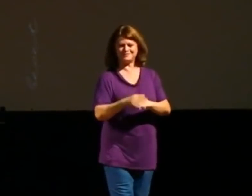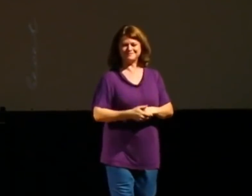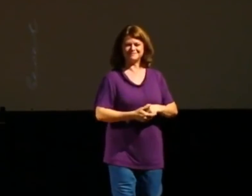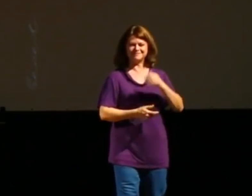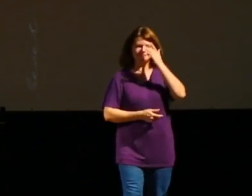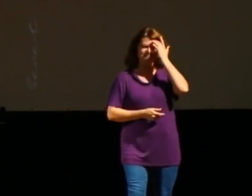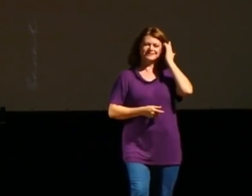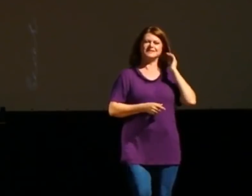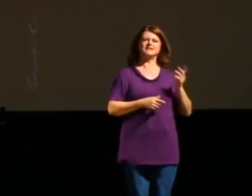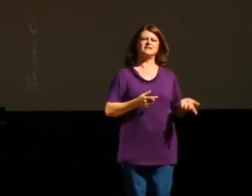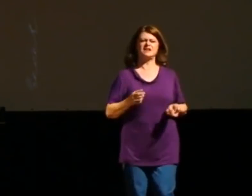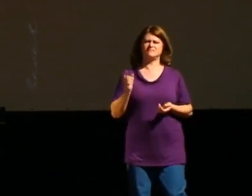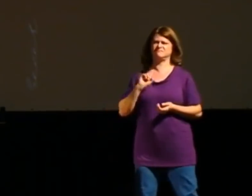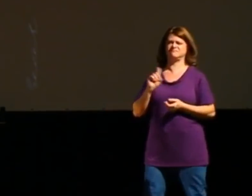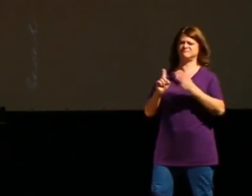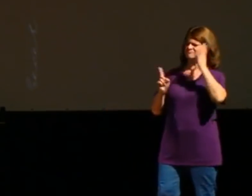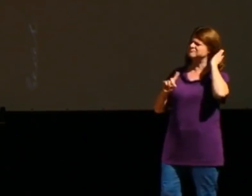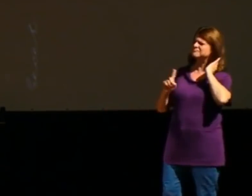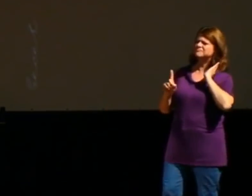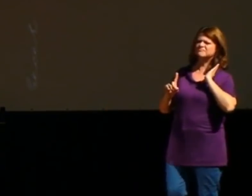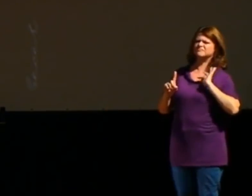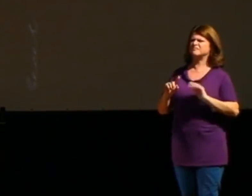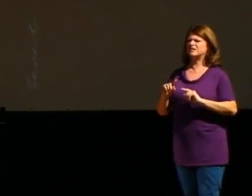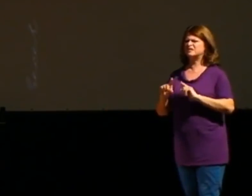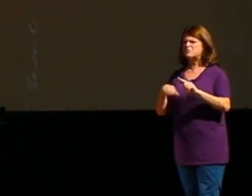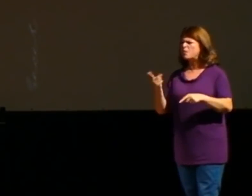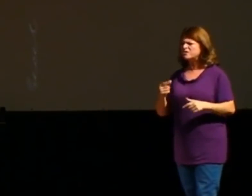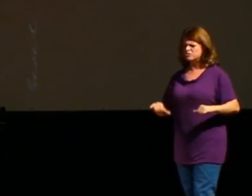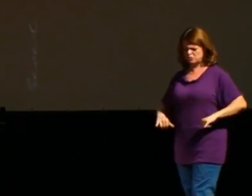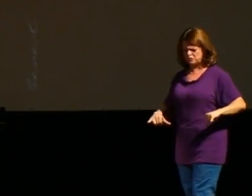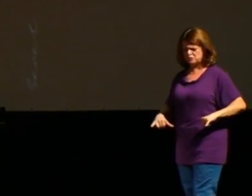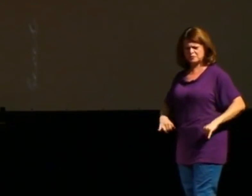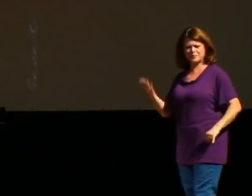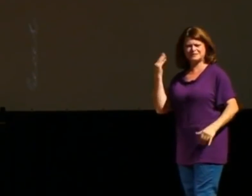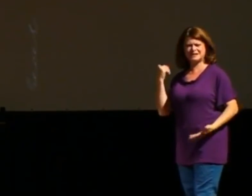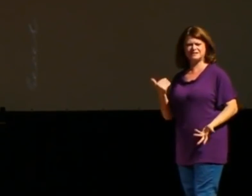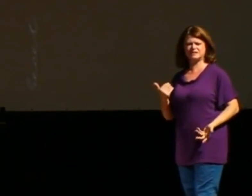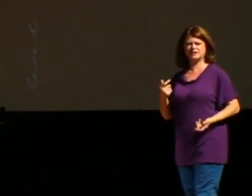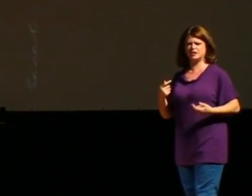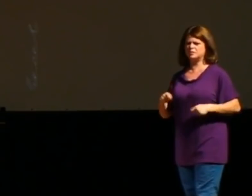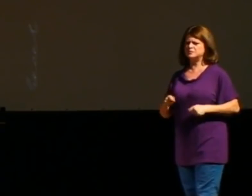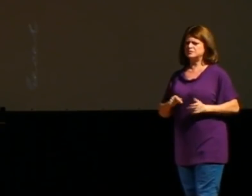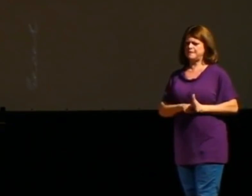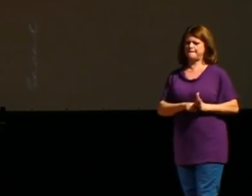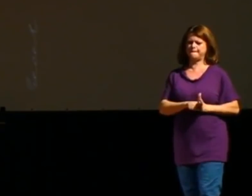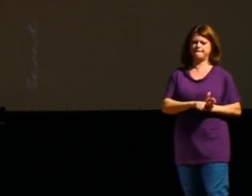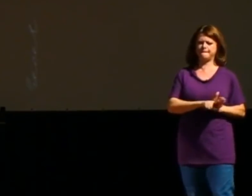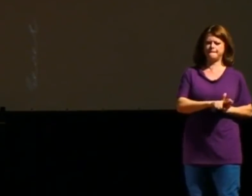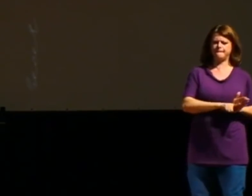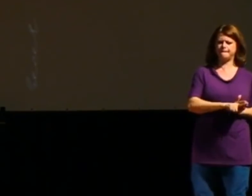Depois de sofrer tudo que eu sofri, eu não vou deixar a felicidade entrar na minha vida sem ser revistada. É gente que está